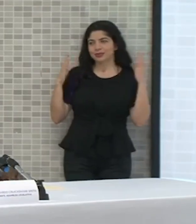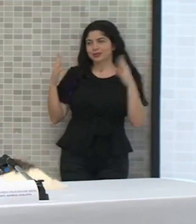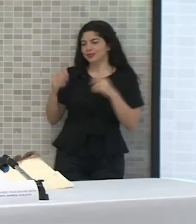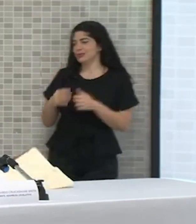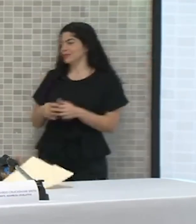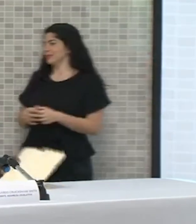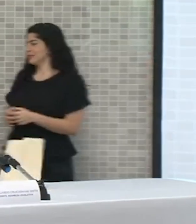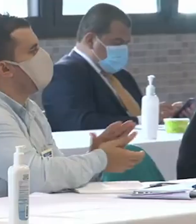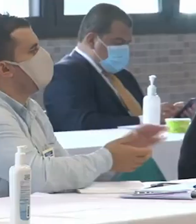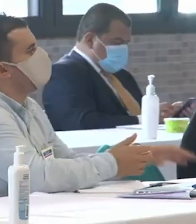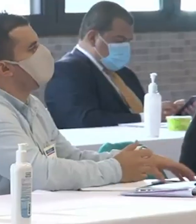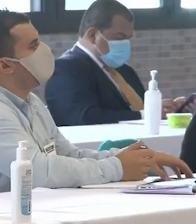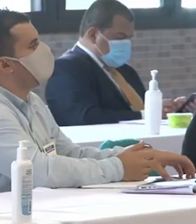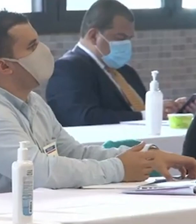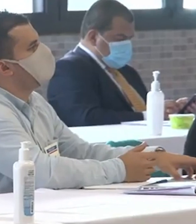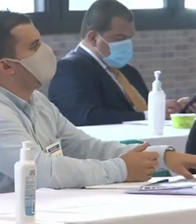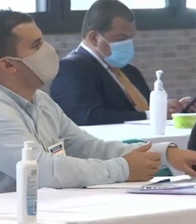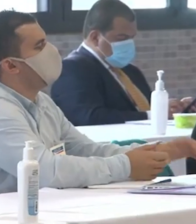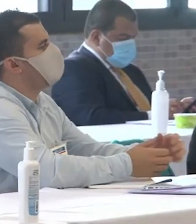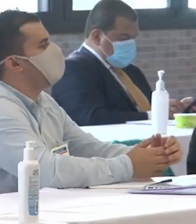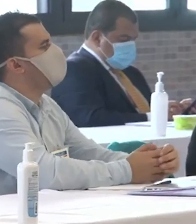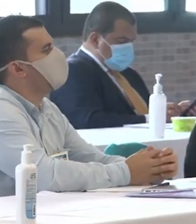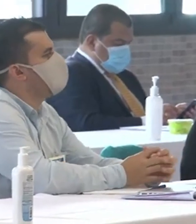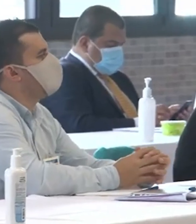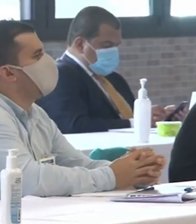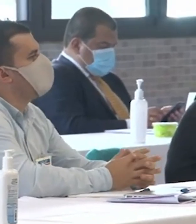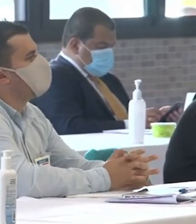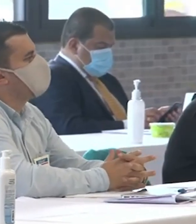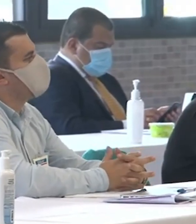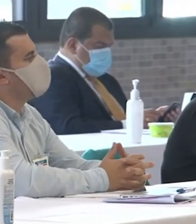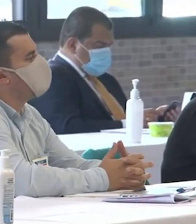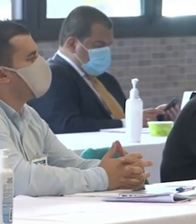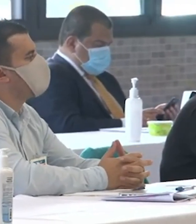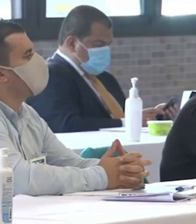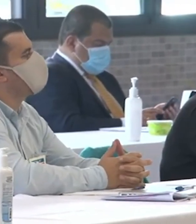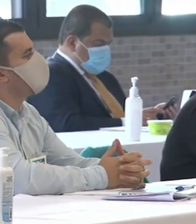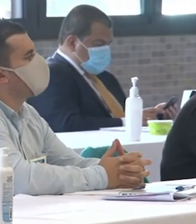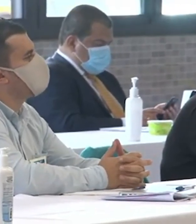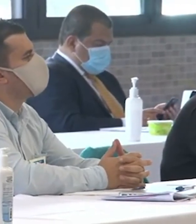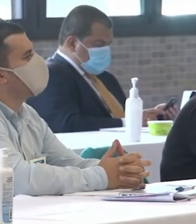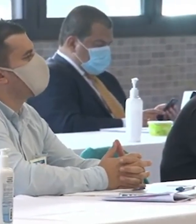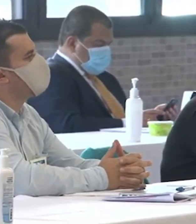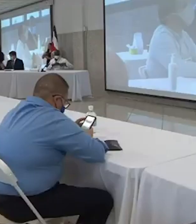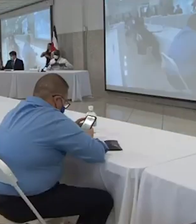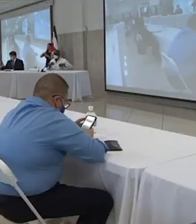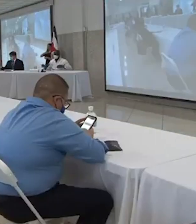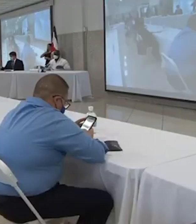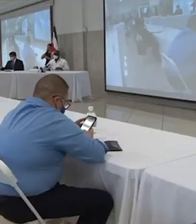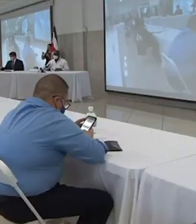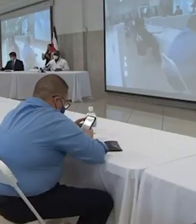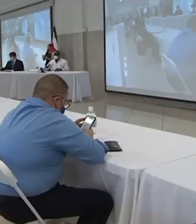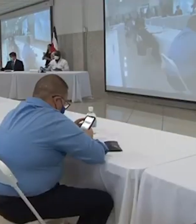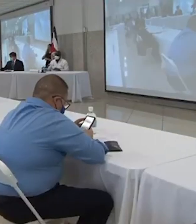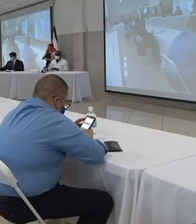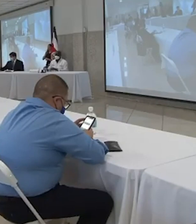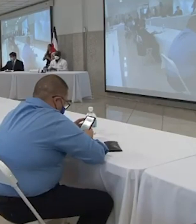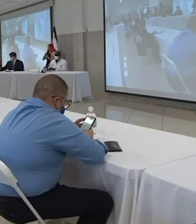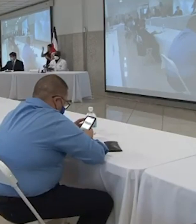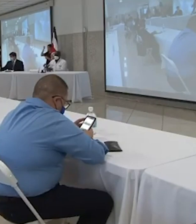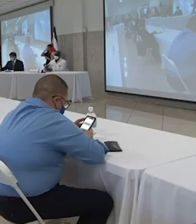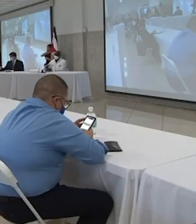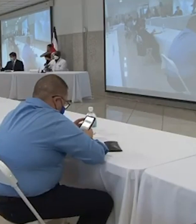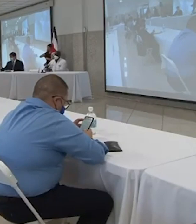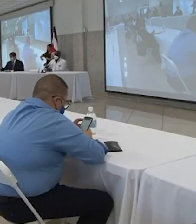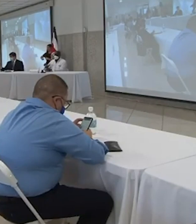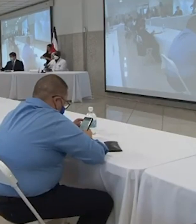Muchas gracias a usted, señor diputado presidente. Con ustedes, en el uso de la palabra, el señor Carlos Alvarado Quesada, presidente de la